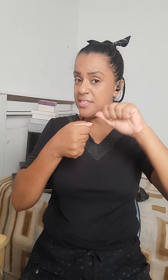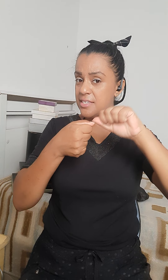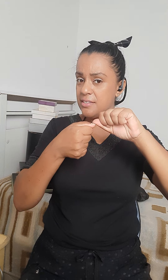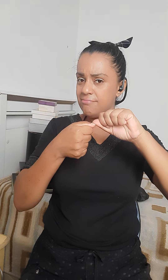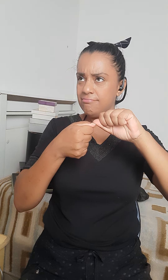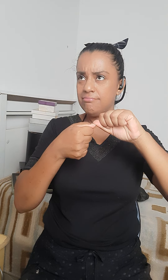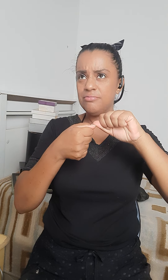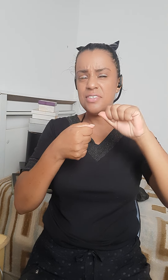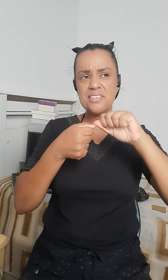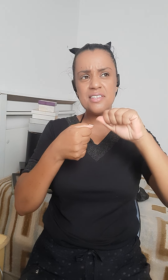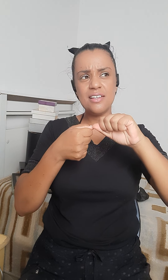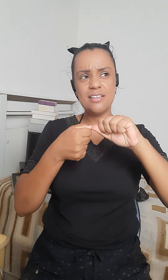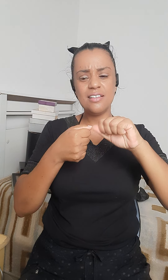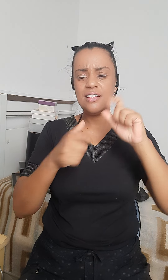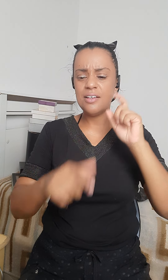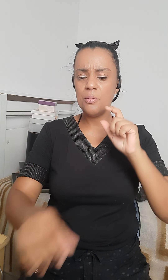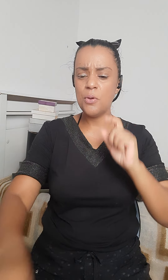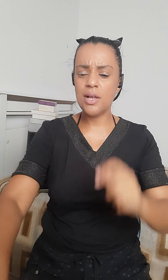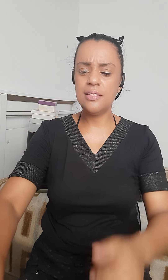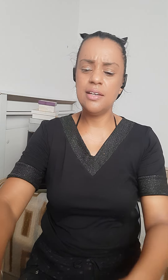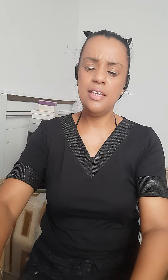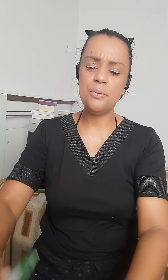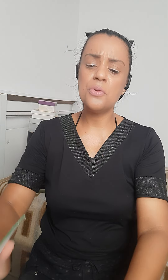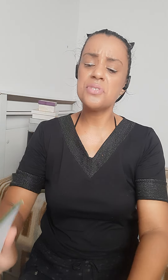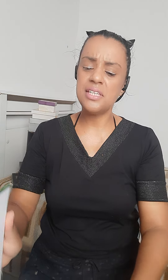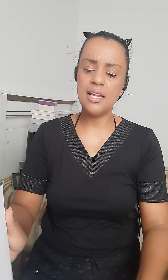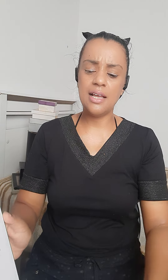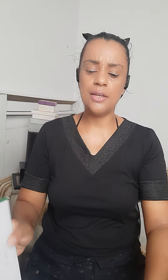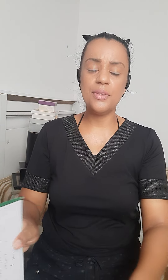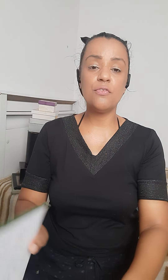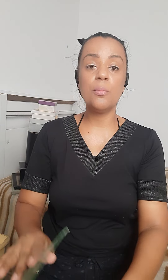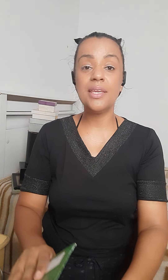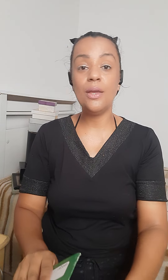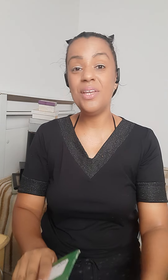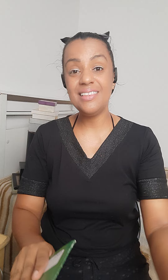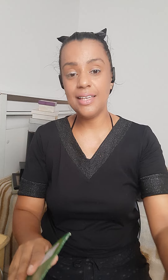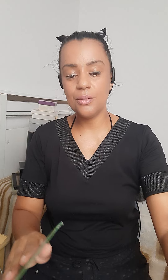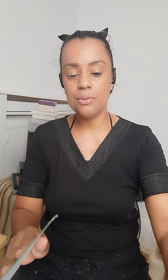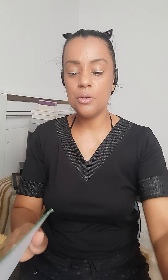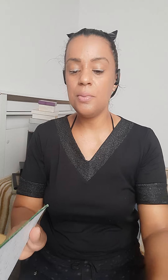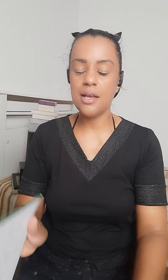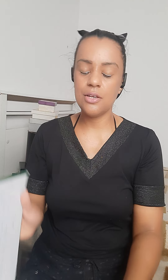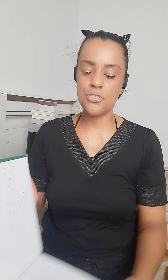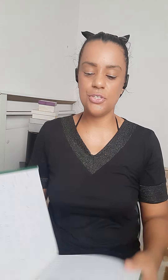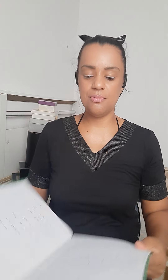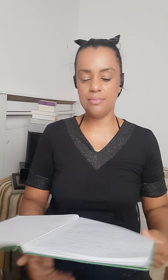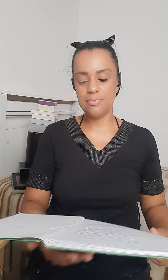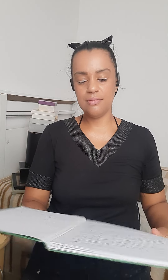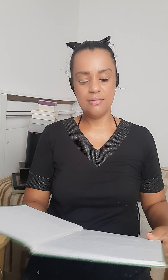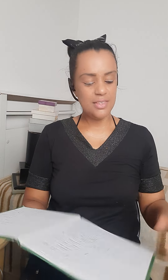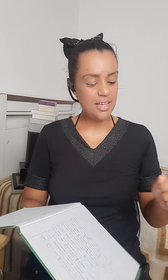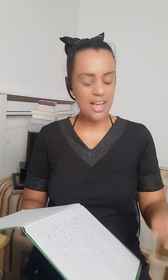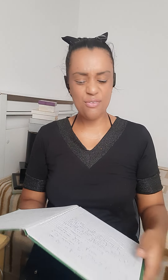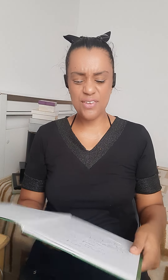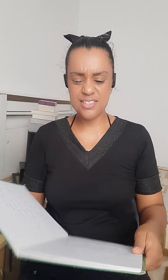fazer. Fazer o meu caderninho, o meu sinalário, da forma que eu entendo, que eu me ache. Ah,